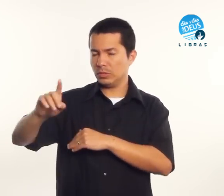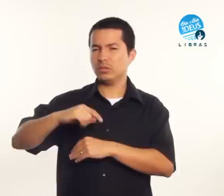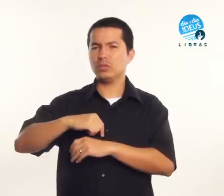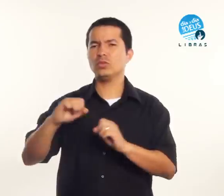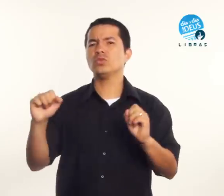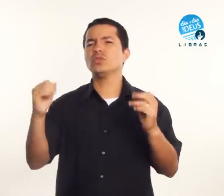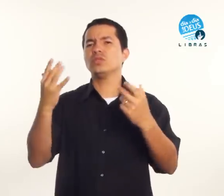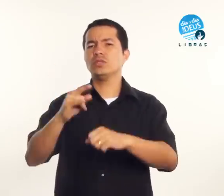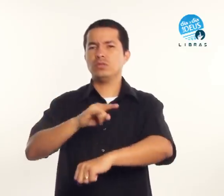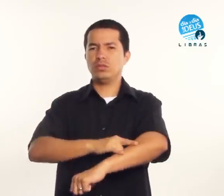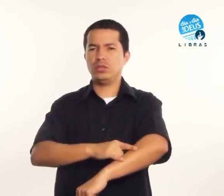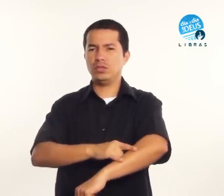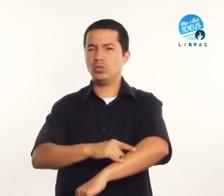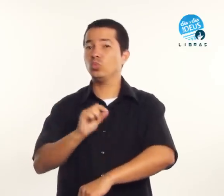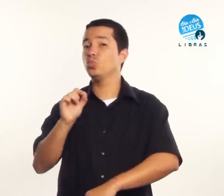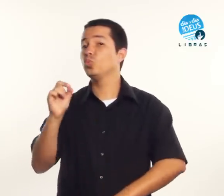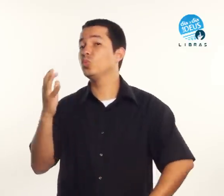daqueles banheiros.